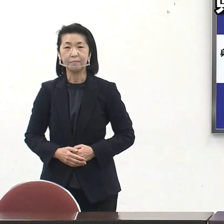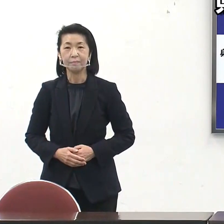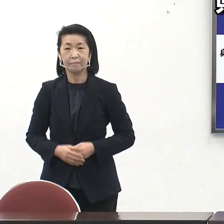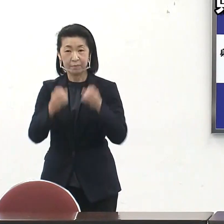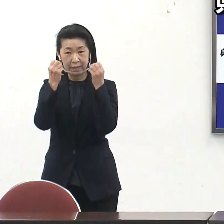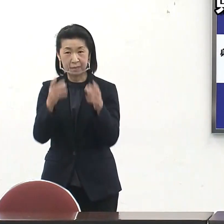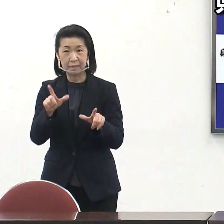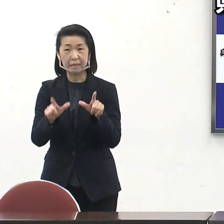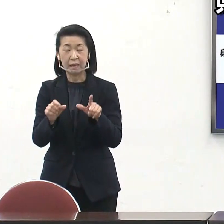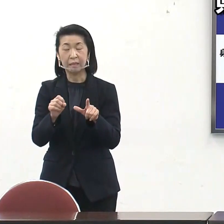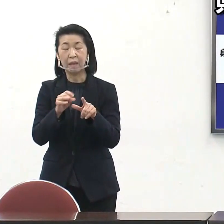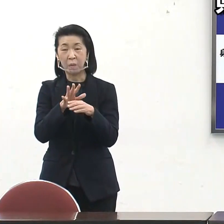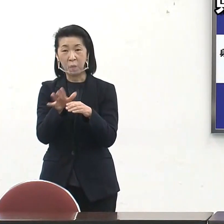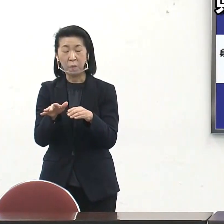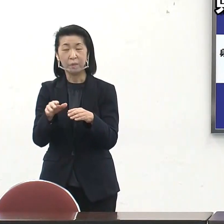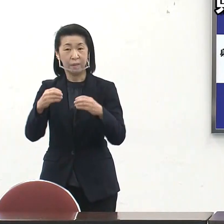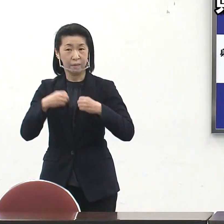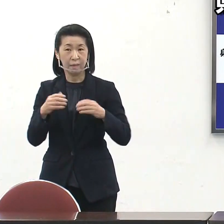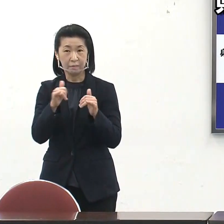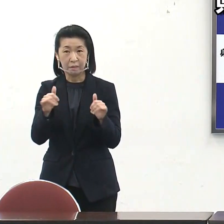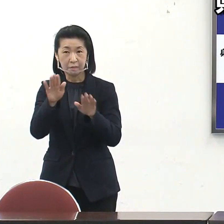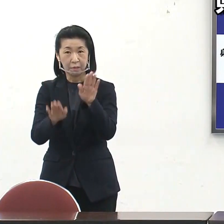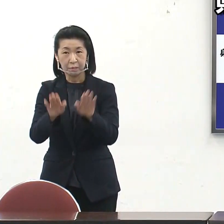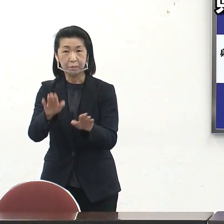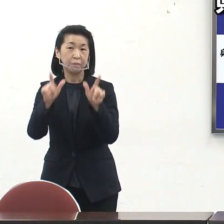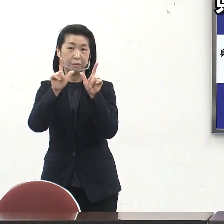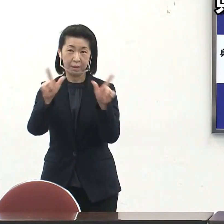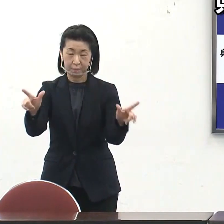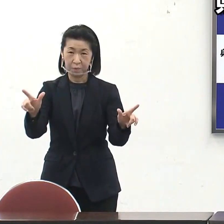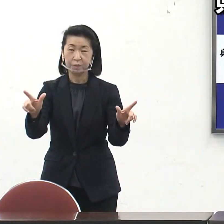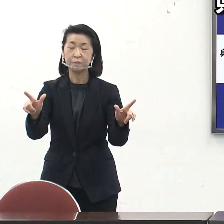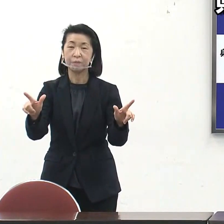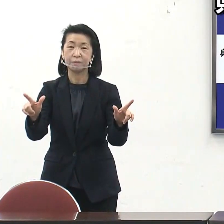新型コロナウイルス感染者の状況につきまして発表いたします。